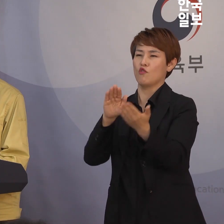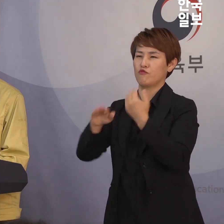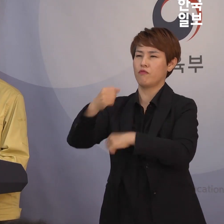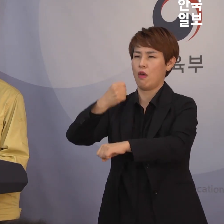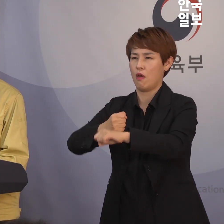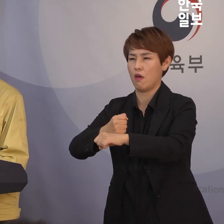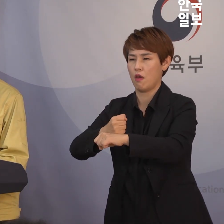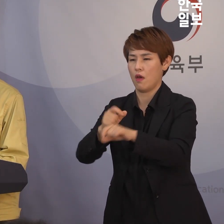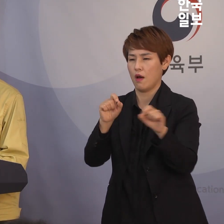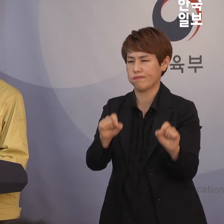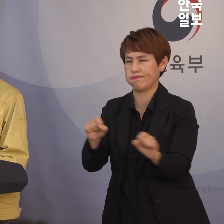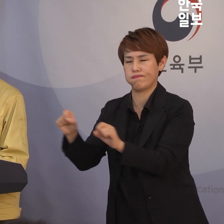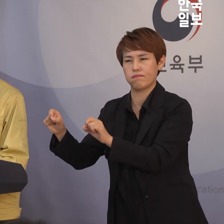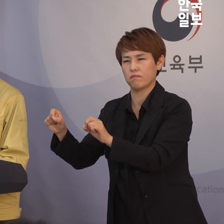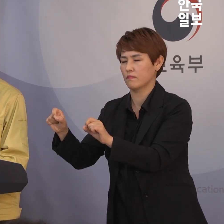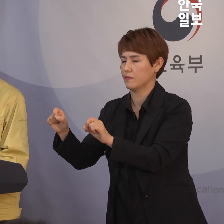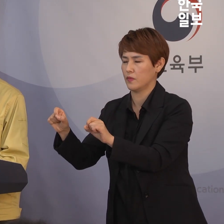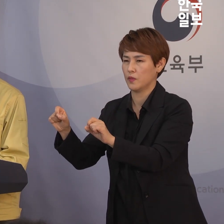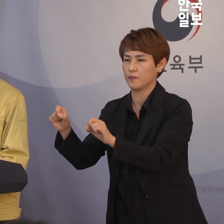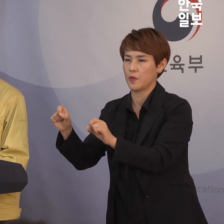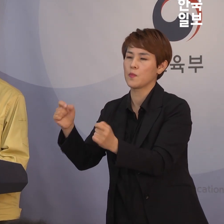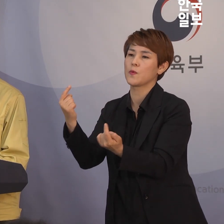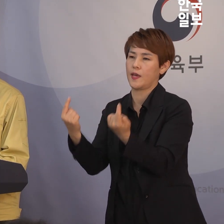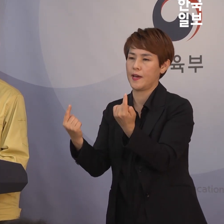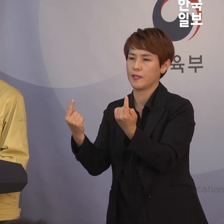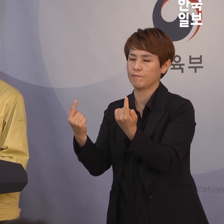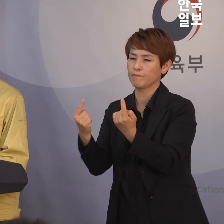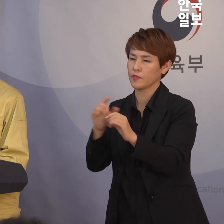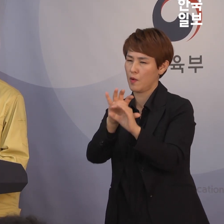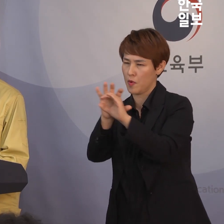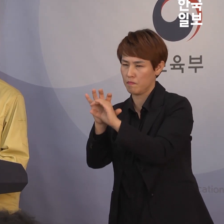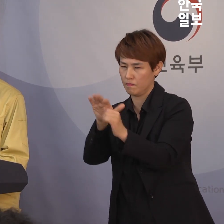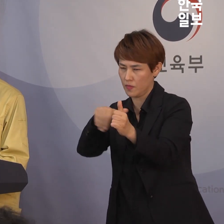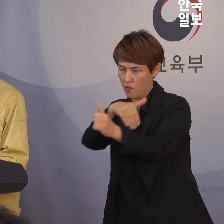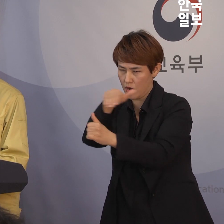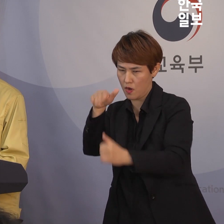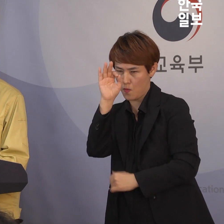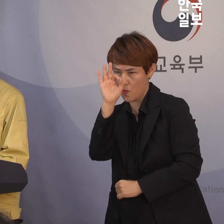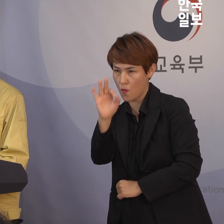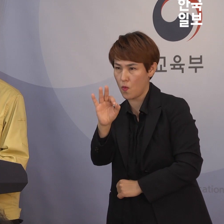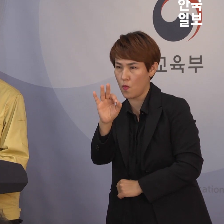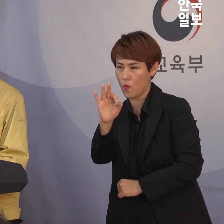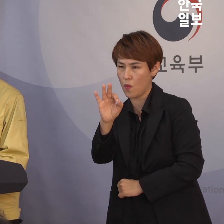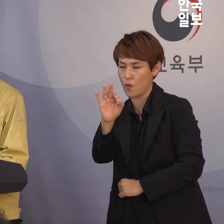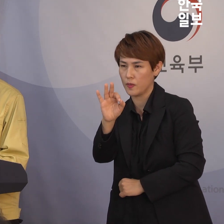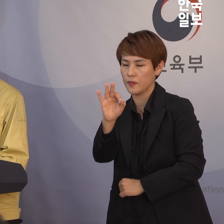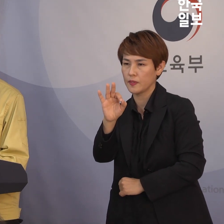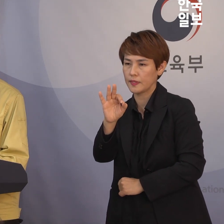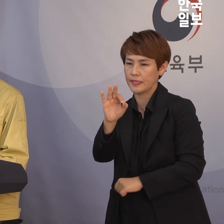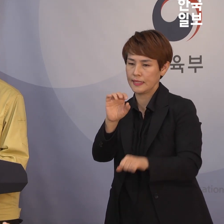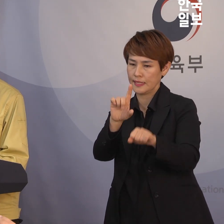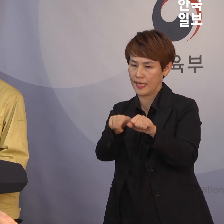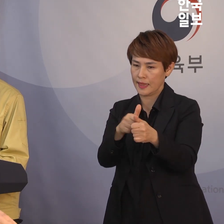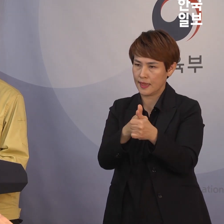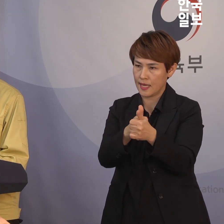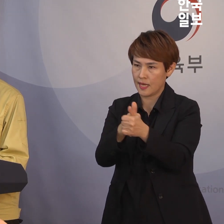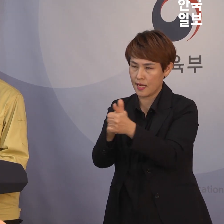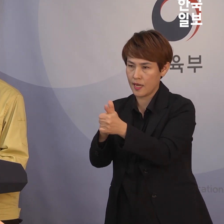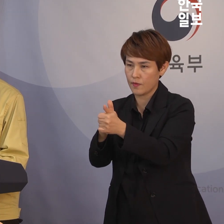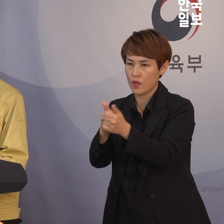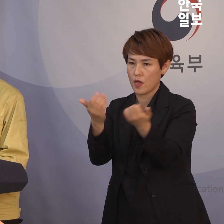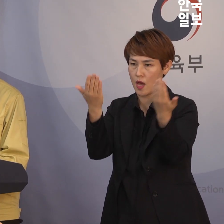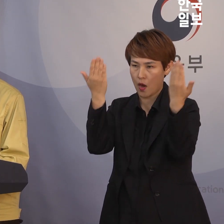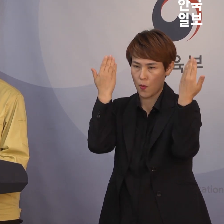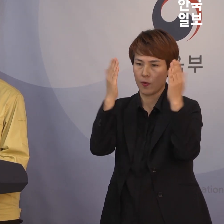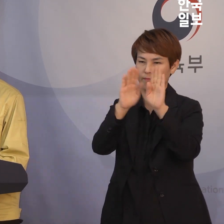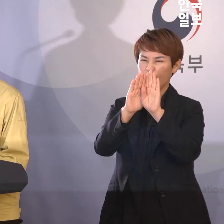무한정 미루기보다는 감염병의 추이를 면밀하게 살피면서 시차를 두고 단계적으로